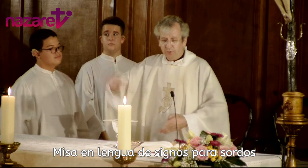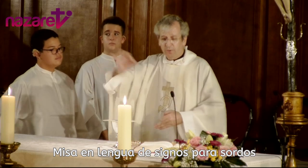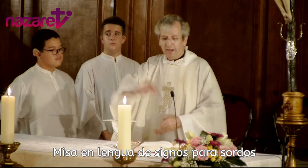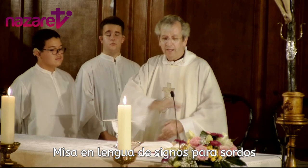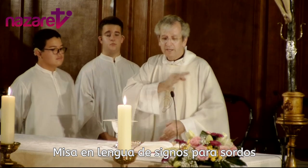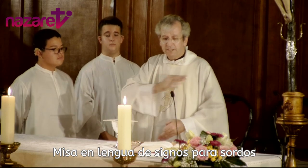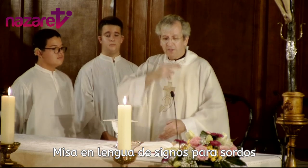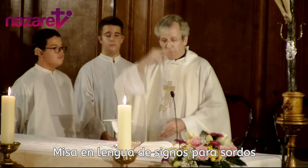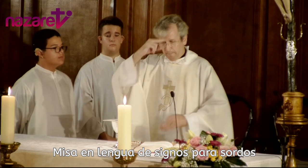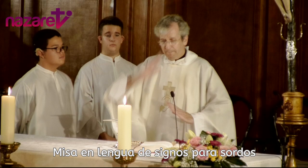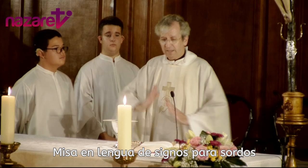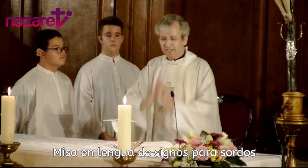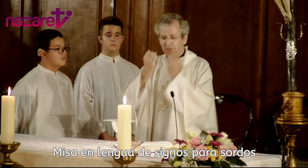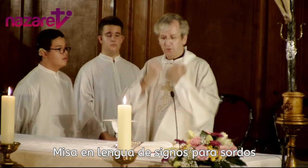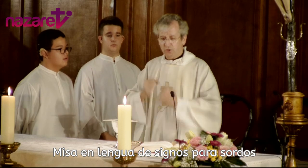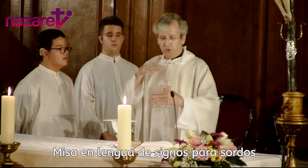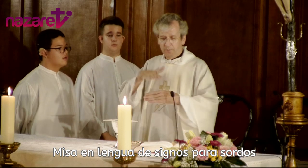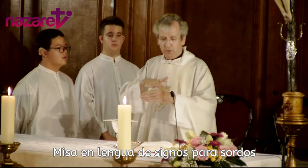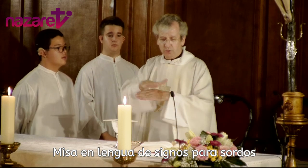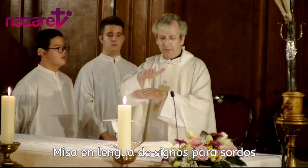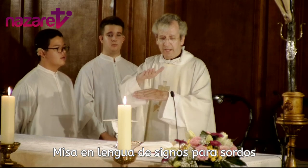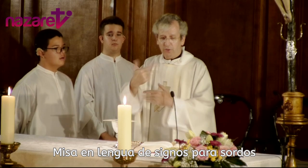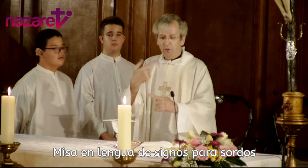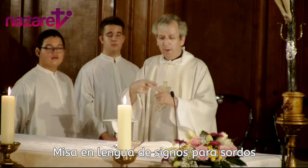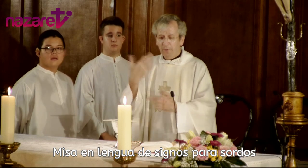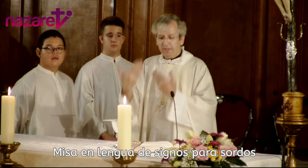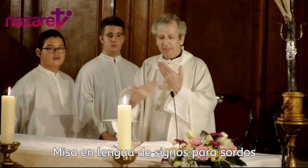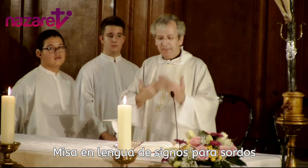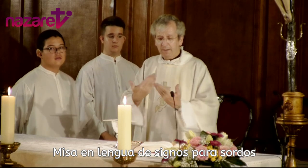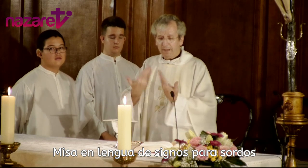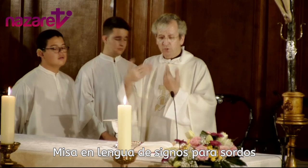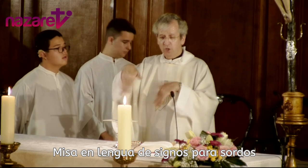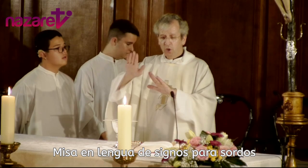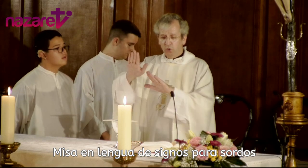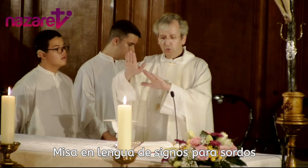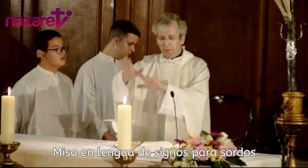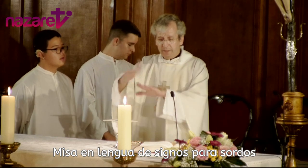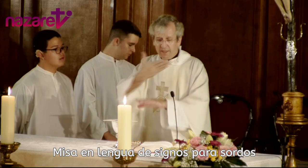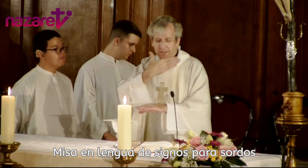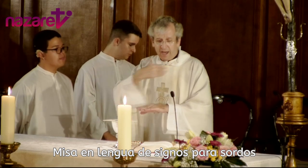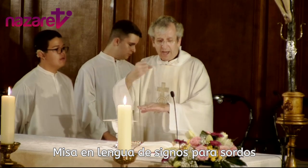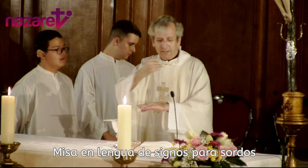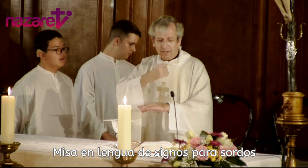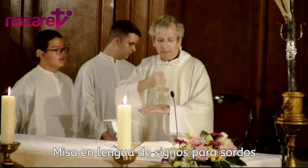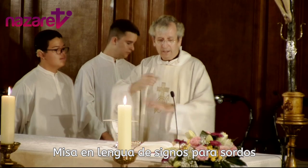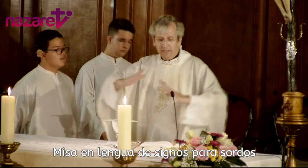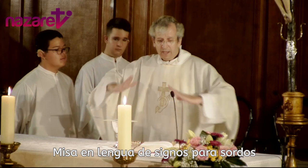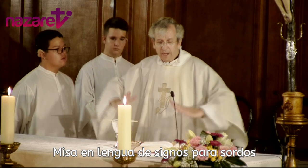lugar, Señor, Padre Santo, Dios Todopoderoso y Eterno, porque celebramos con tu providencia admirable en